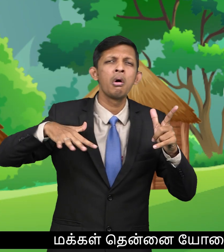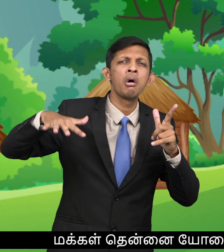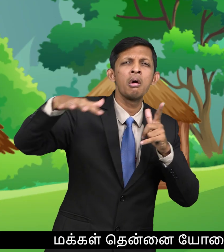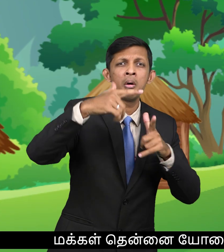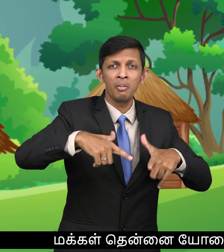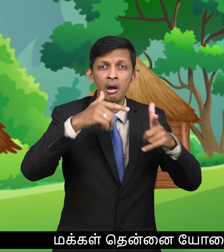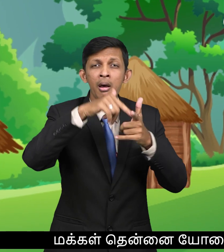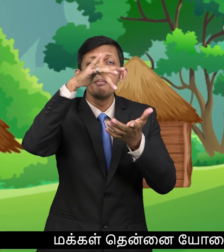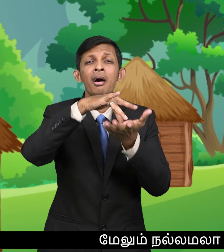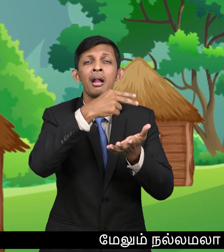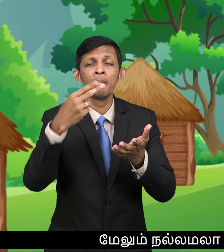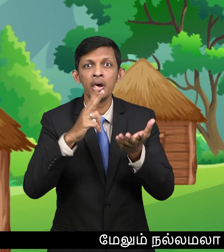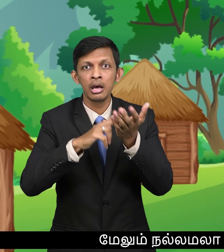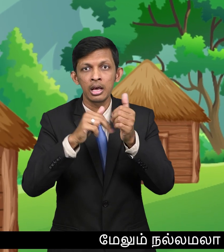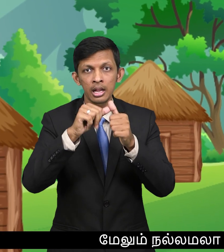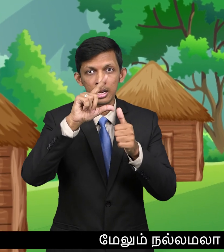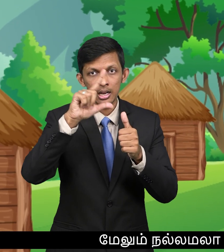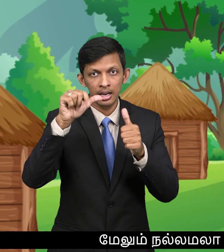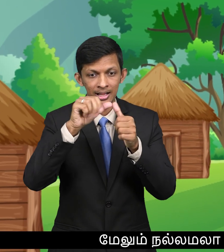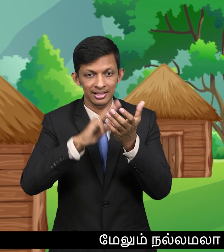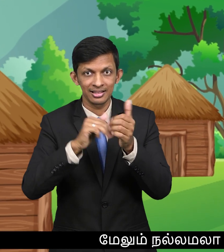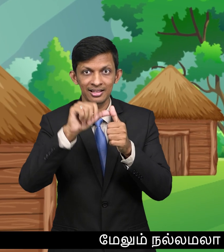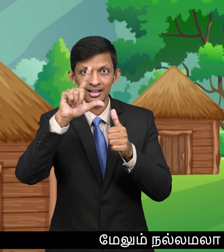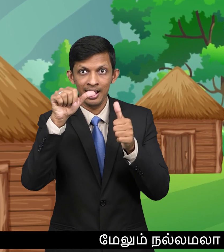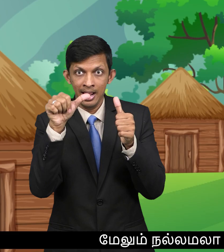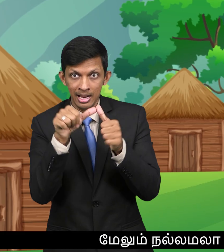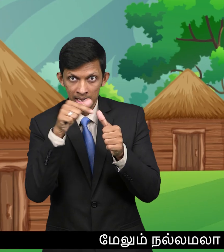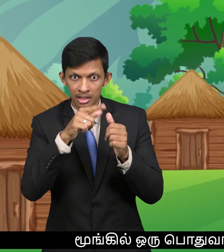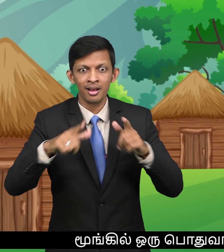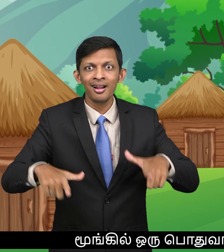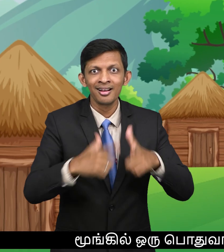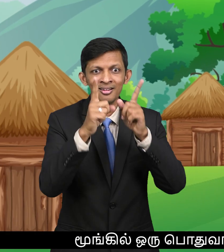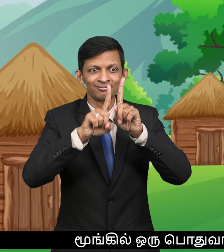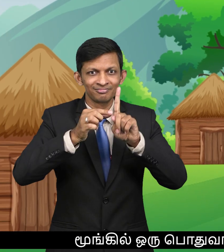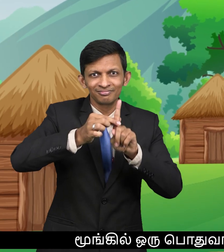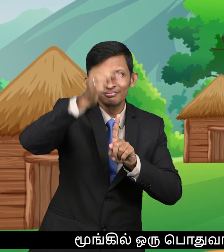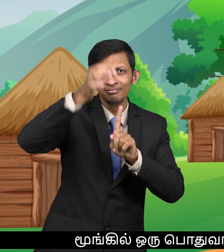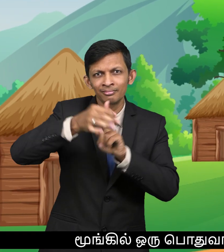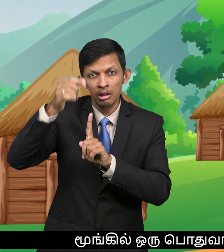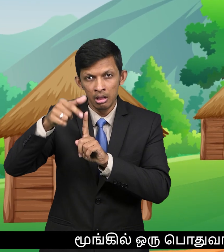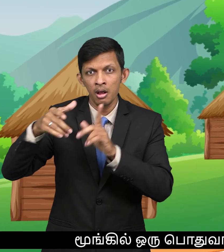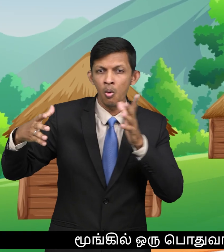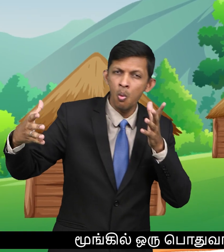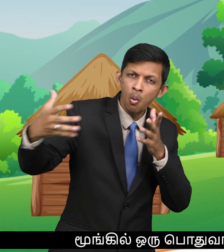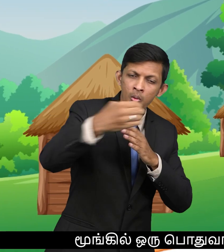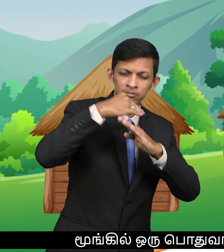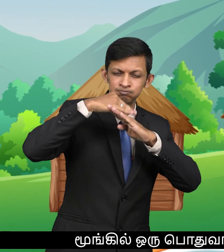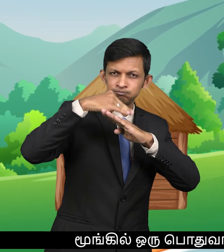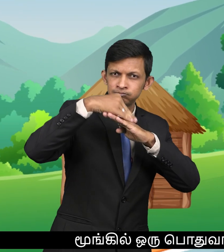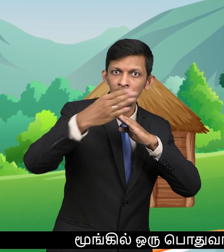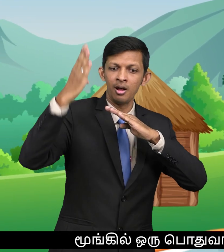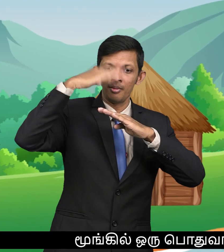ஓலையை பயன்படுத்துகிறார்கள். மேலும் நல்லமலா போன்ற வனப்பகுதிகளில் மூங்கில் ஒரு பொதுவான கட்டுமான